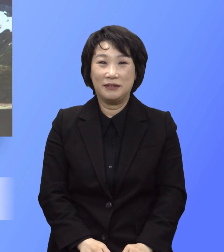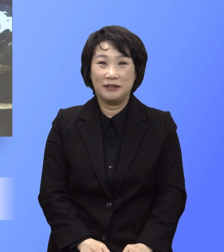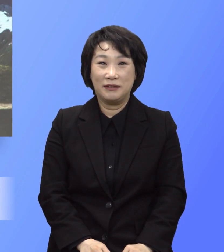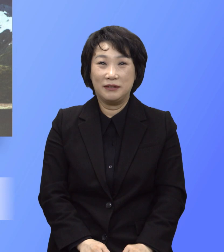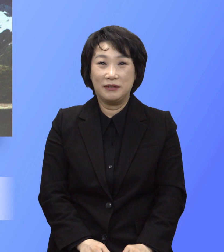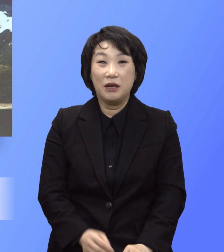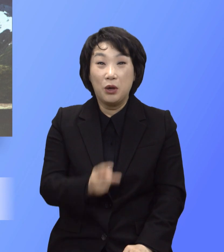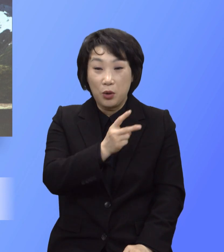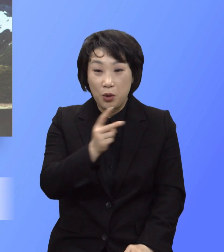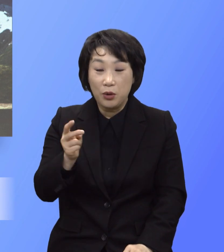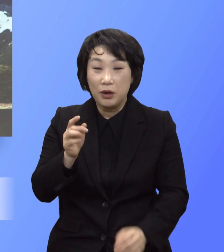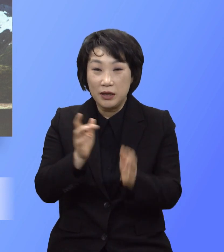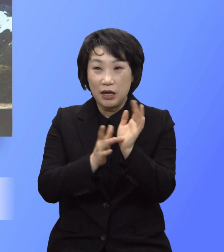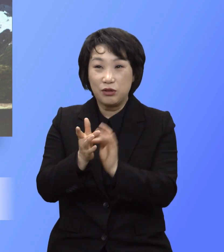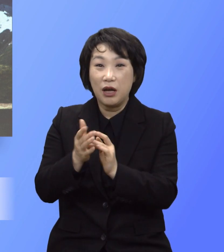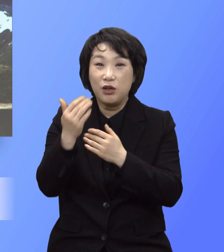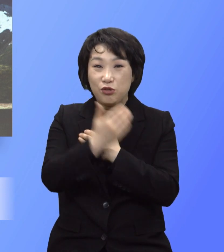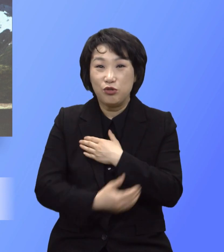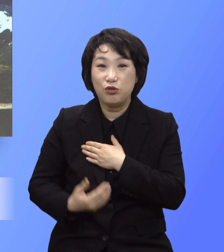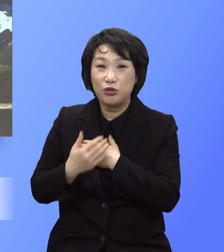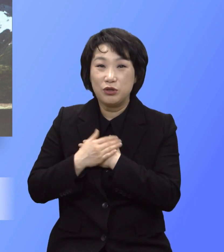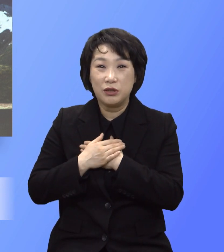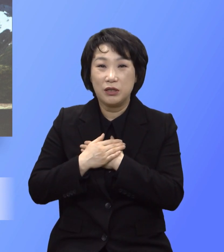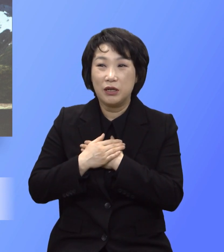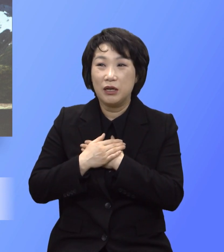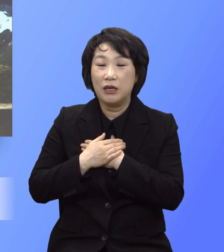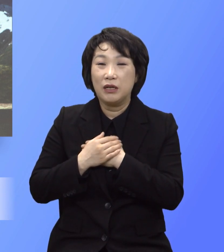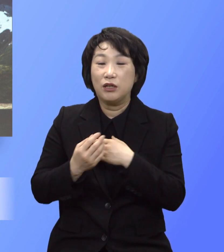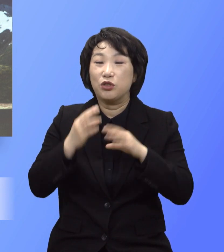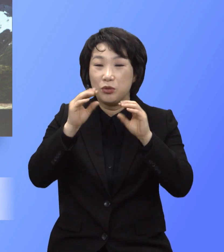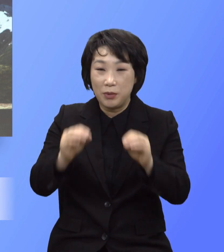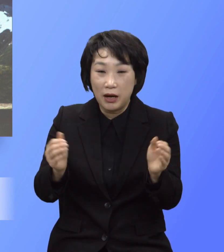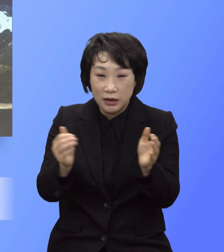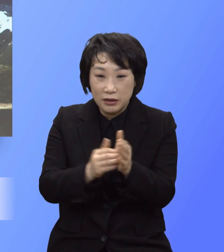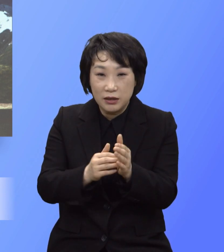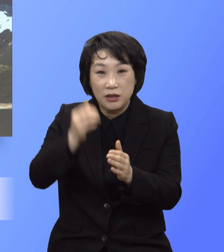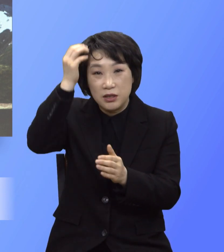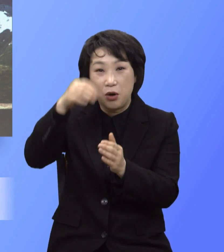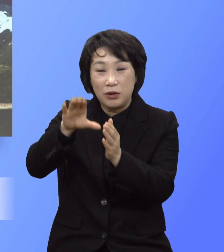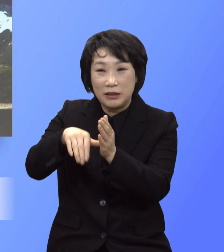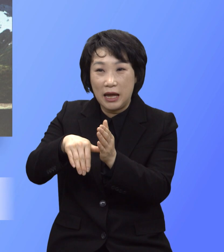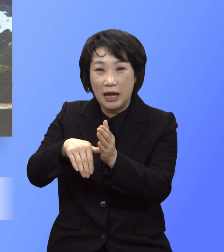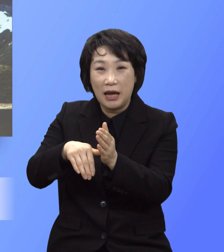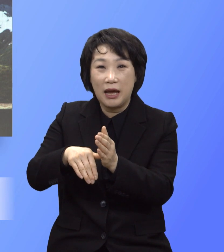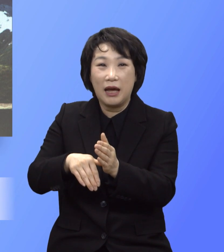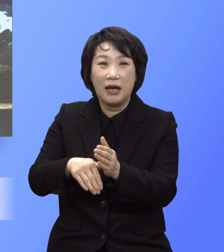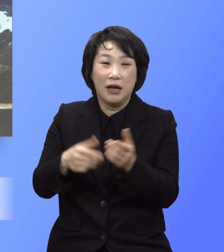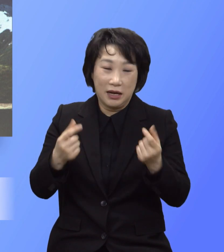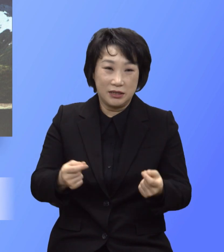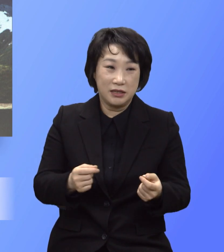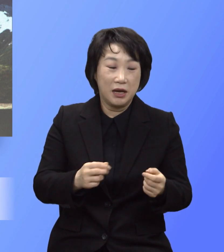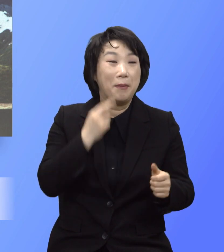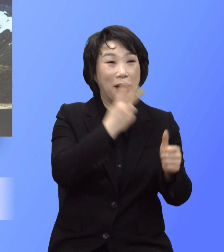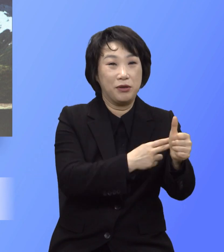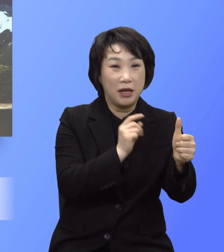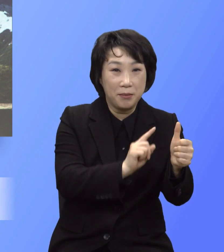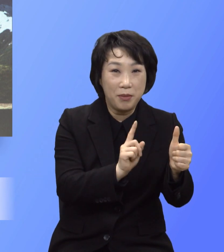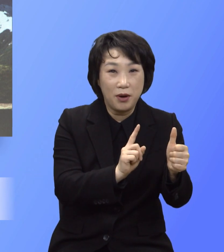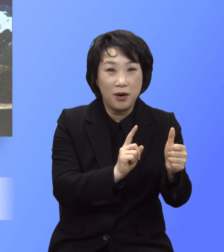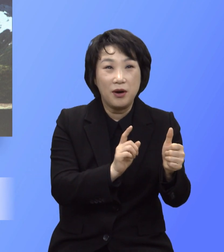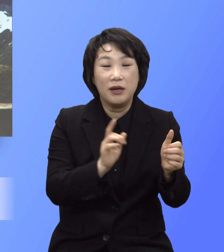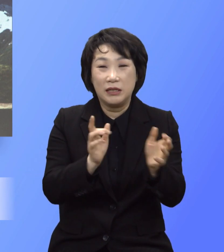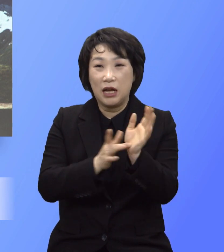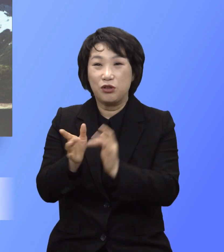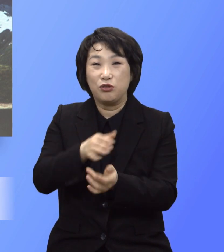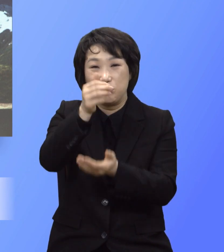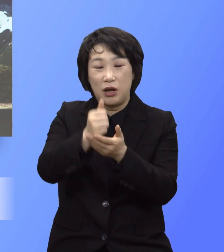곧 자기 육신이 끝나는 영혼의 때에 바울은 예수도 함께하는 큰